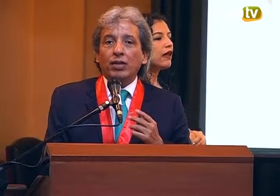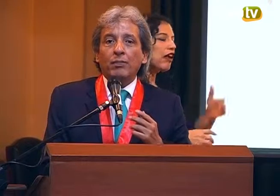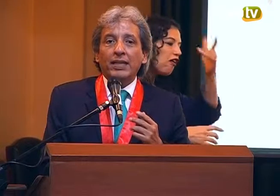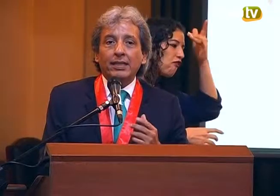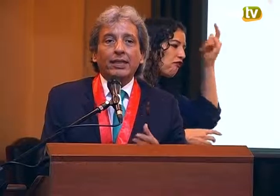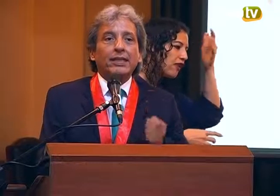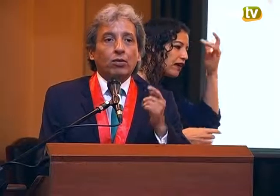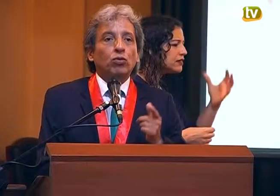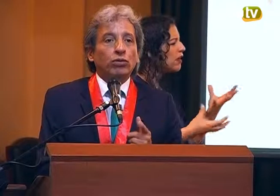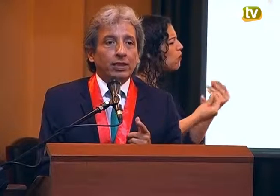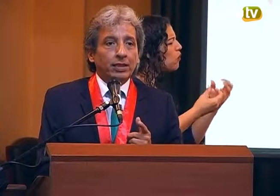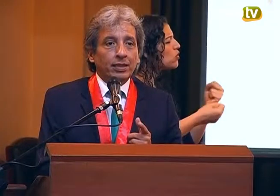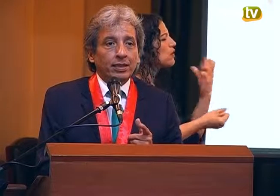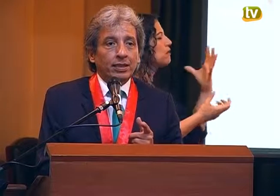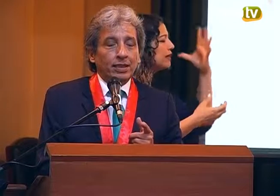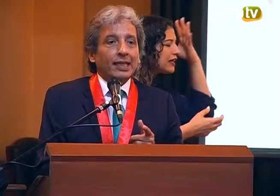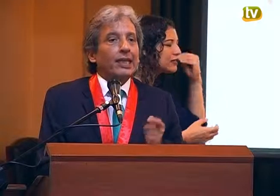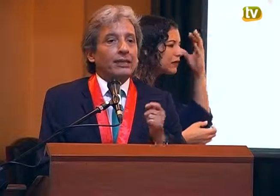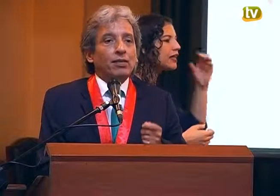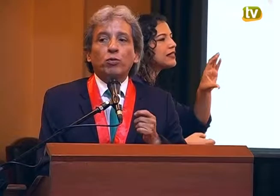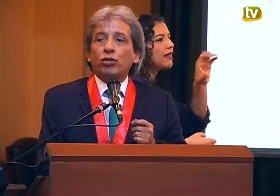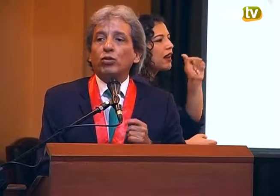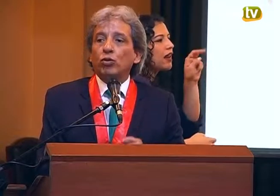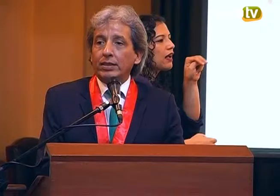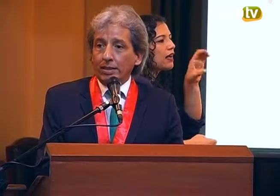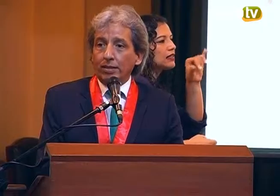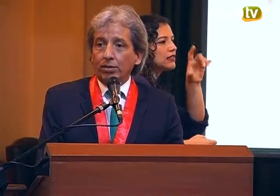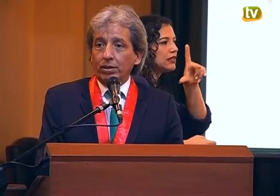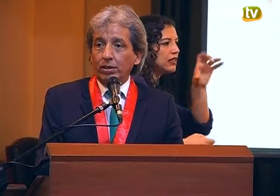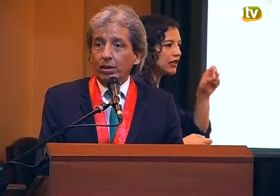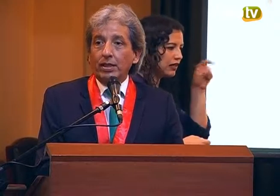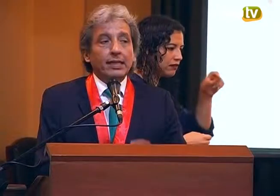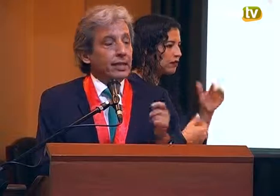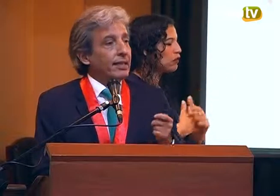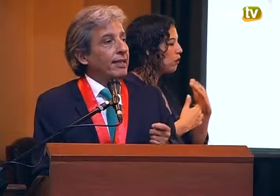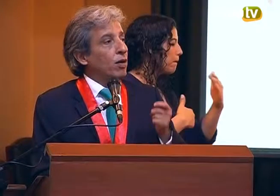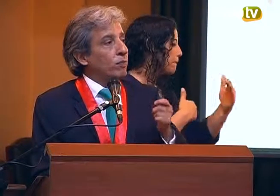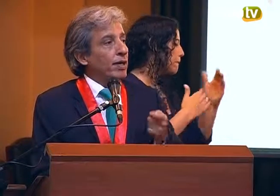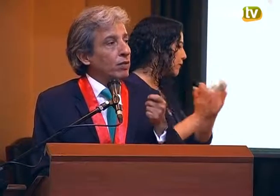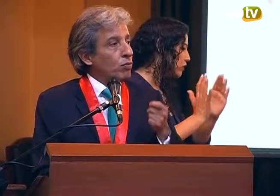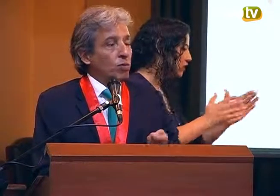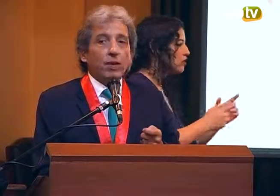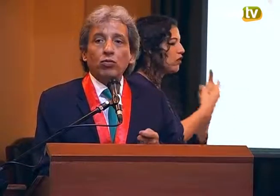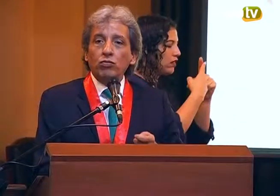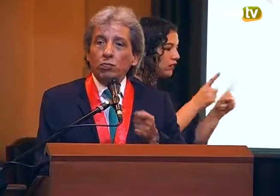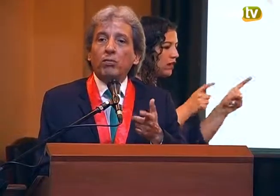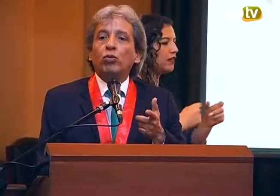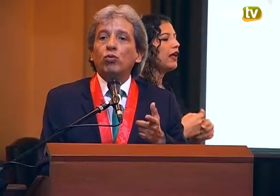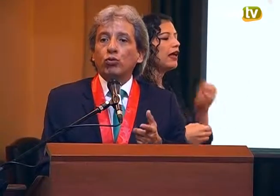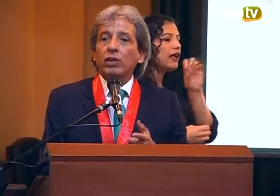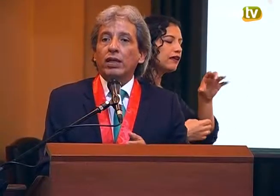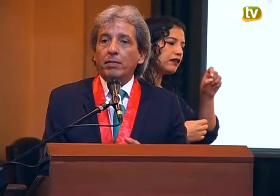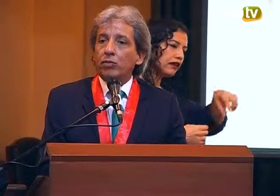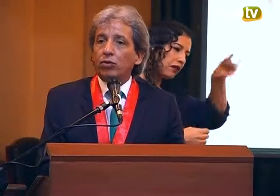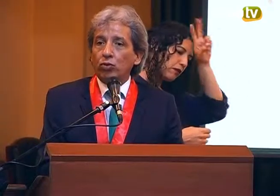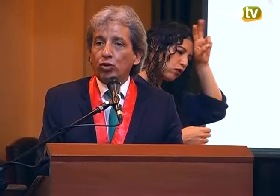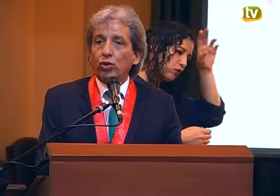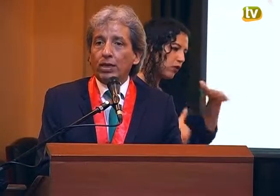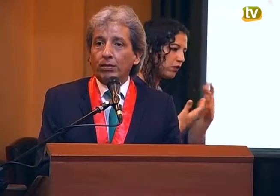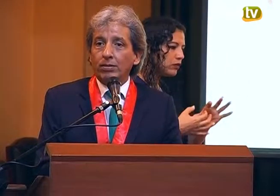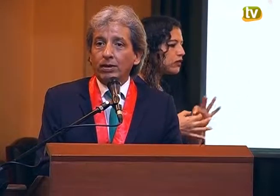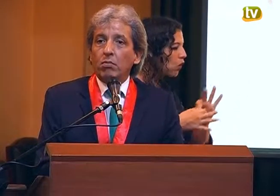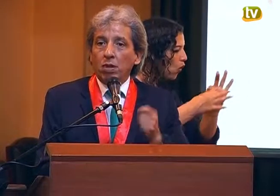30 años de experiencia, reconocer que este era un proceso distinto. Y decirle a un país como el Perú, vamos juntos de la mano